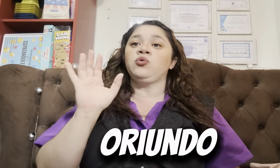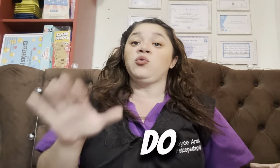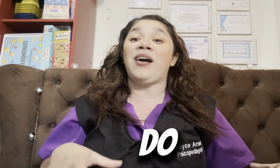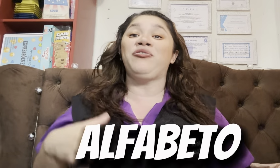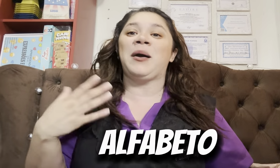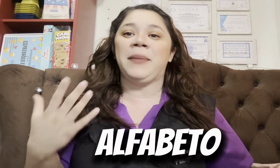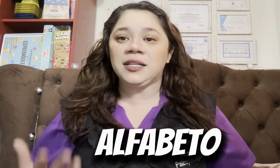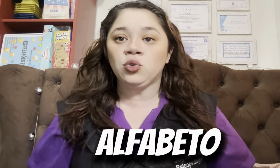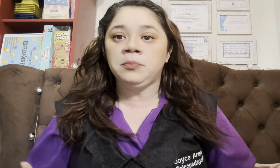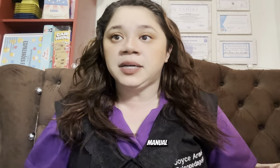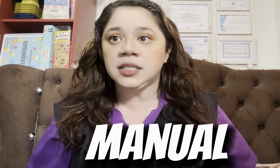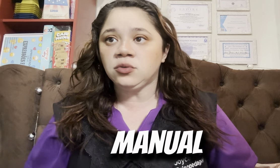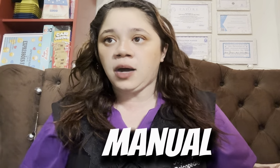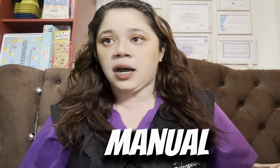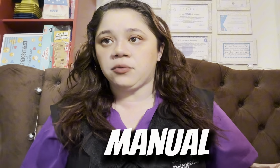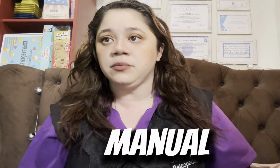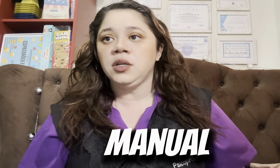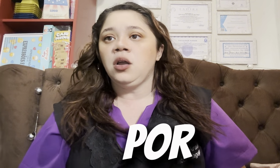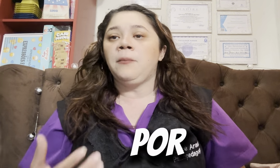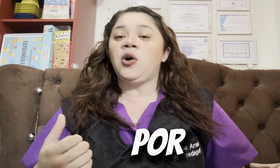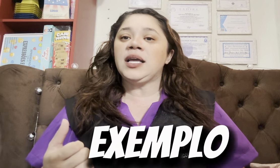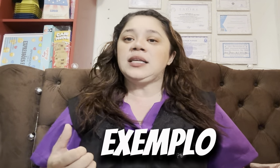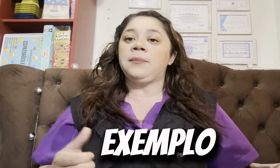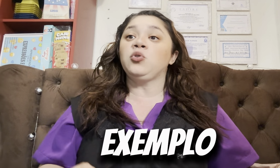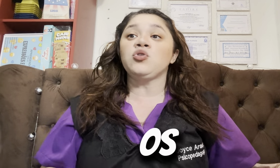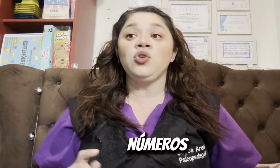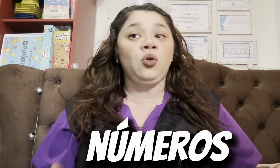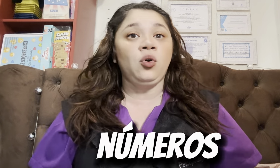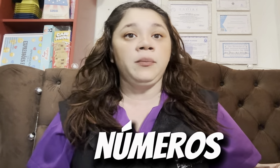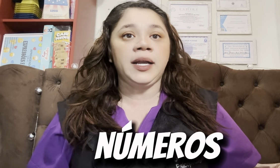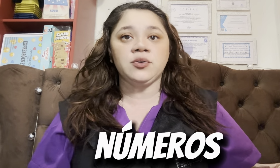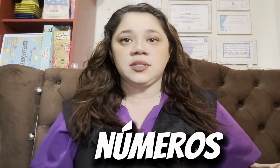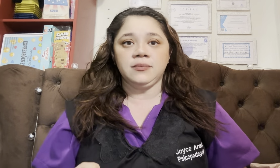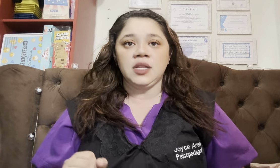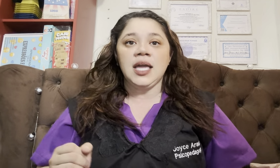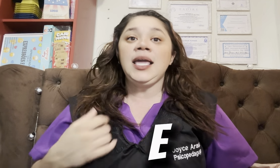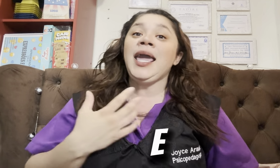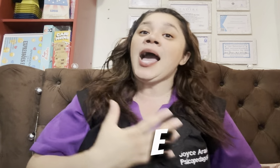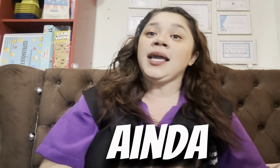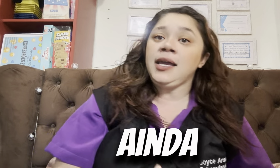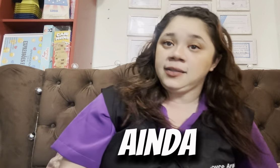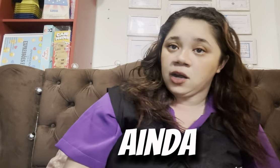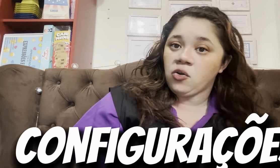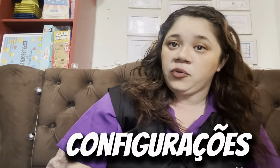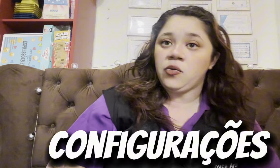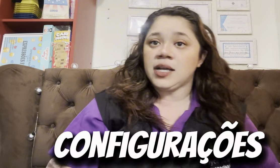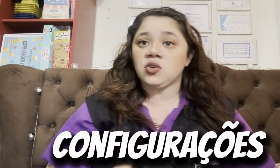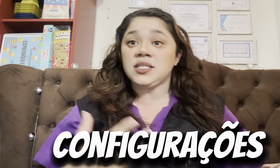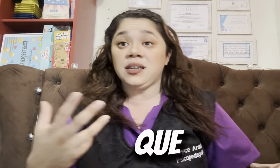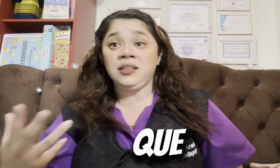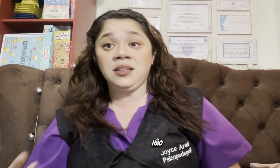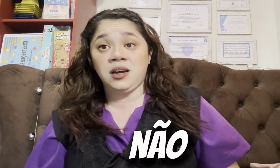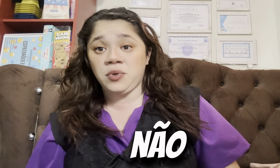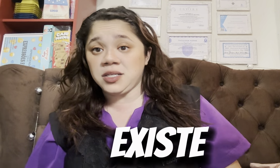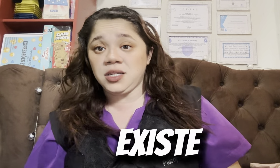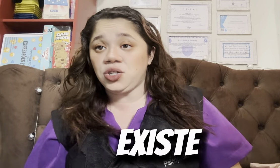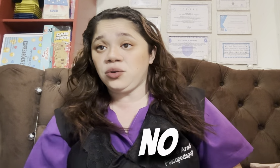do alfabeto manual. Por exemplo, os números e ainda configurações que não existem no